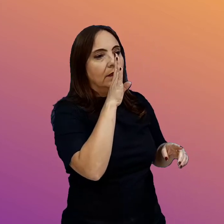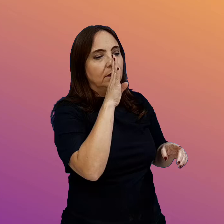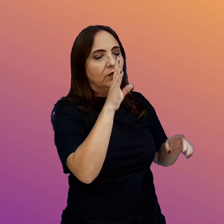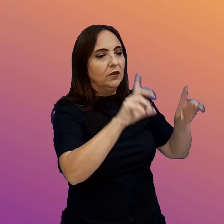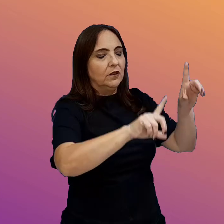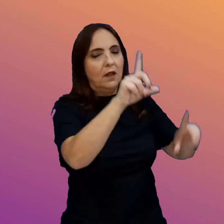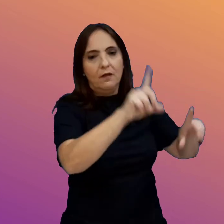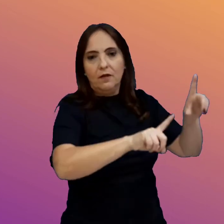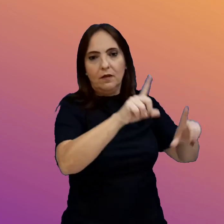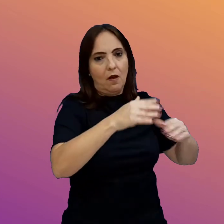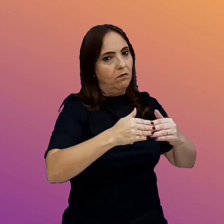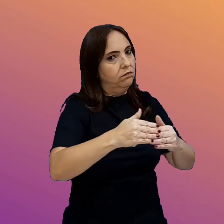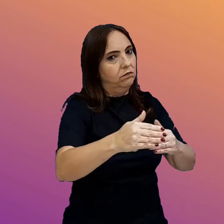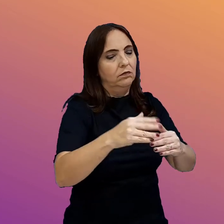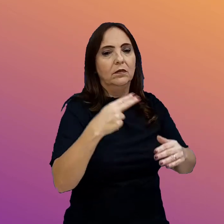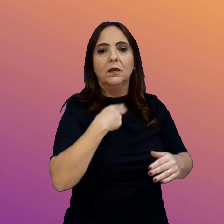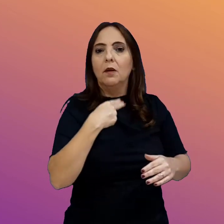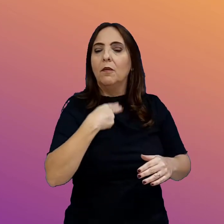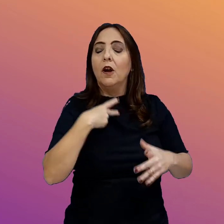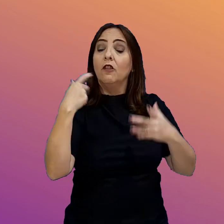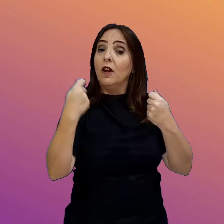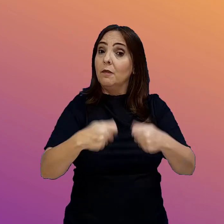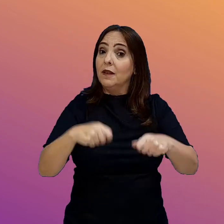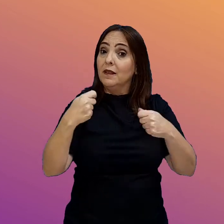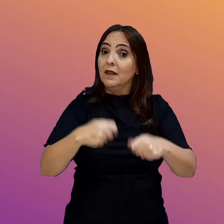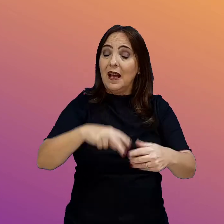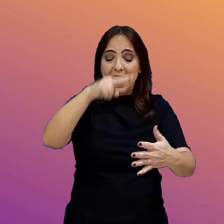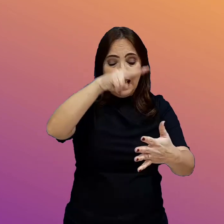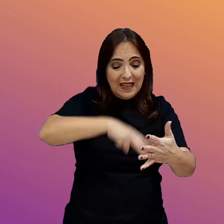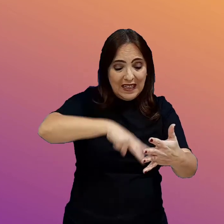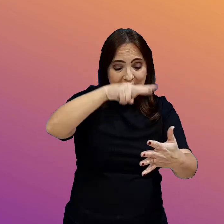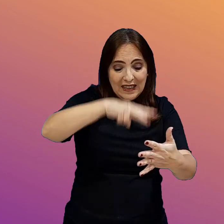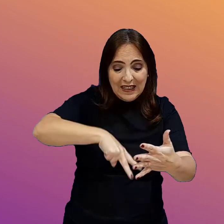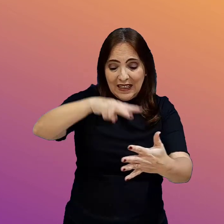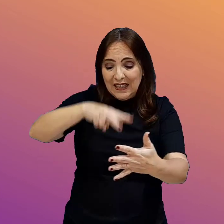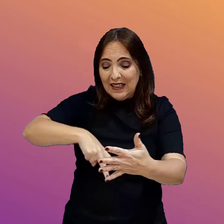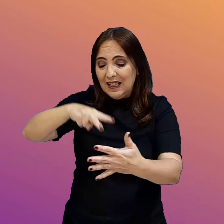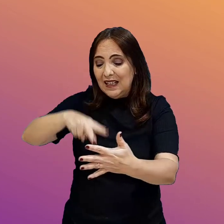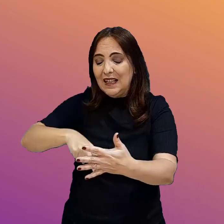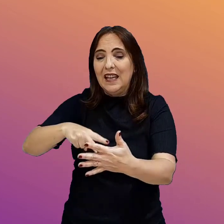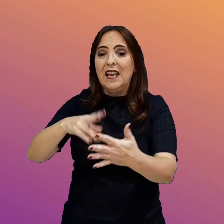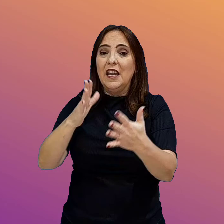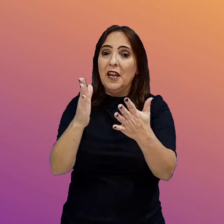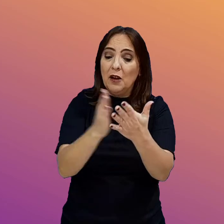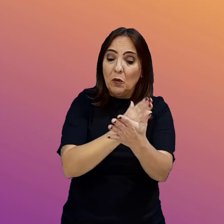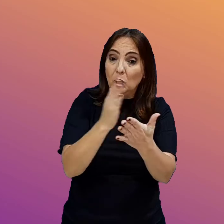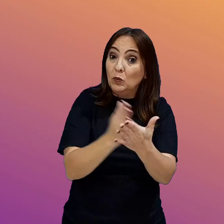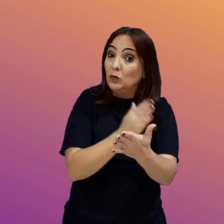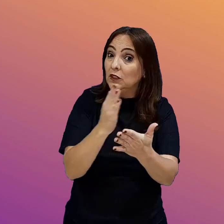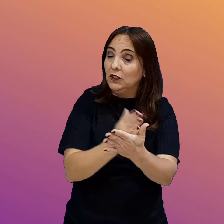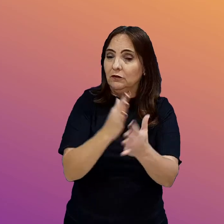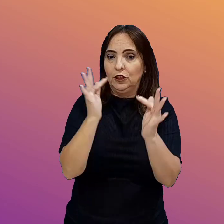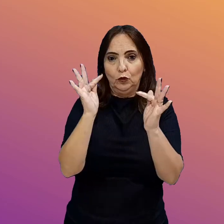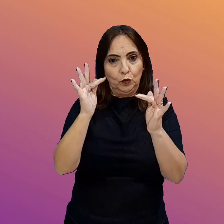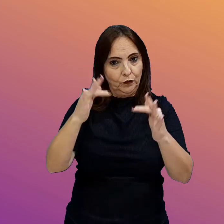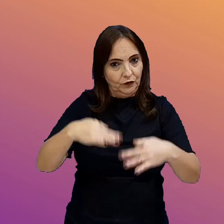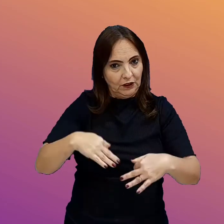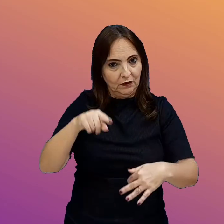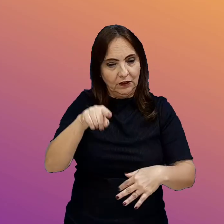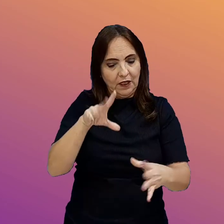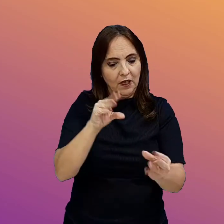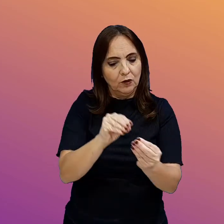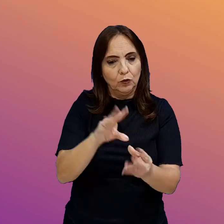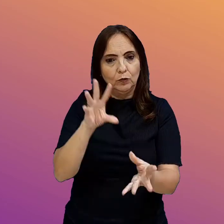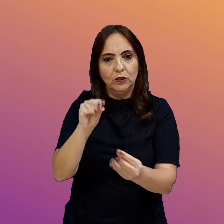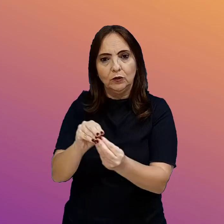A partir de hoje, vocês vão ler um livro por semana e no fim de cada semana vocês vão me trazer